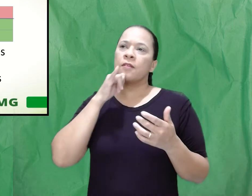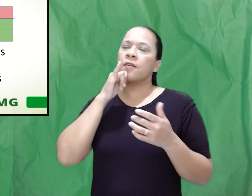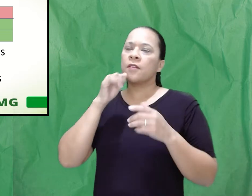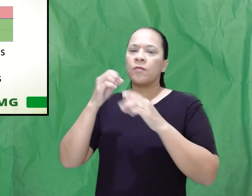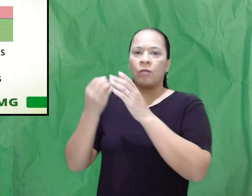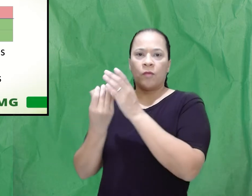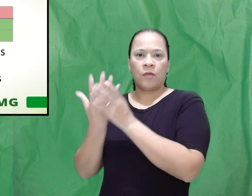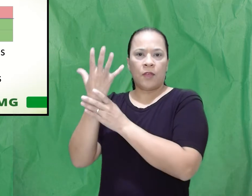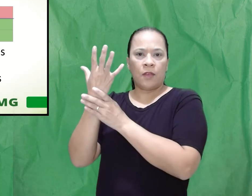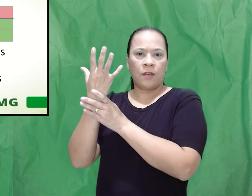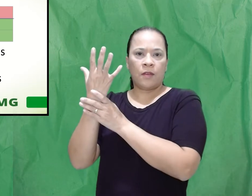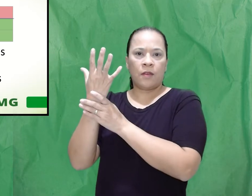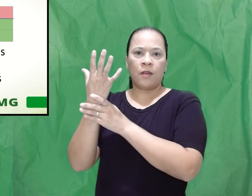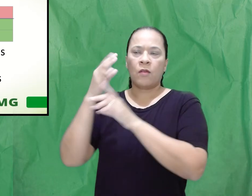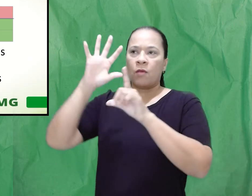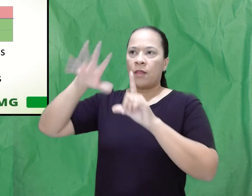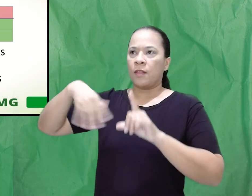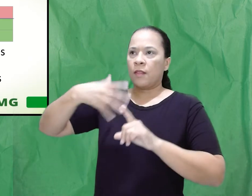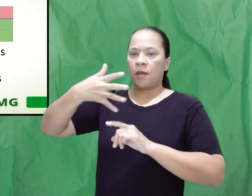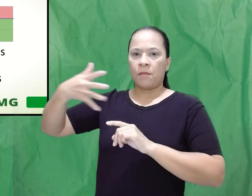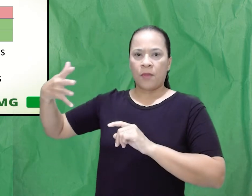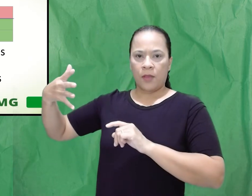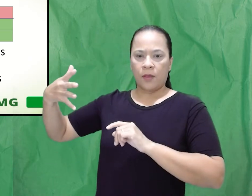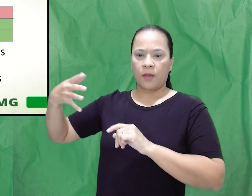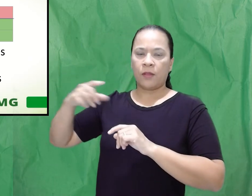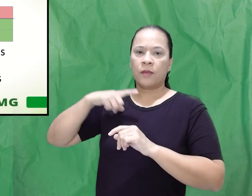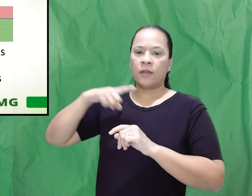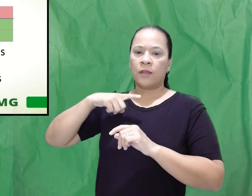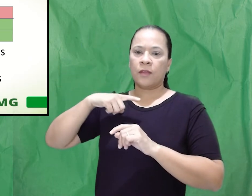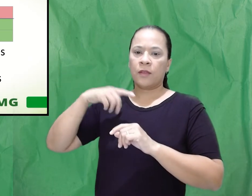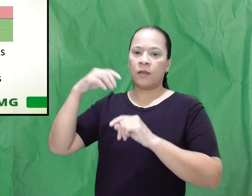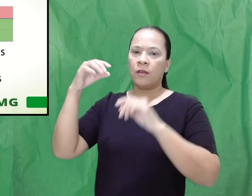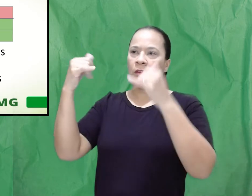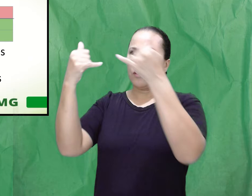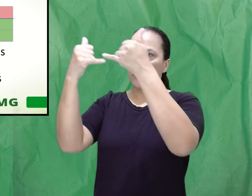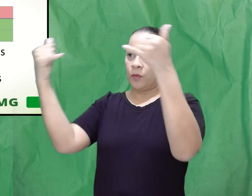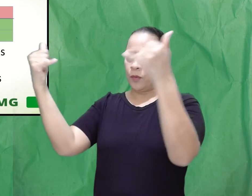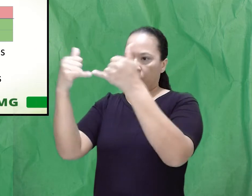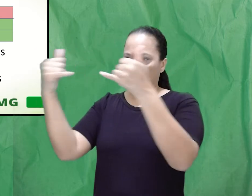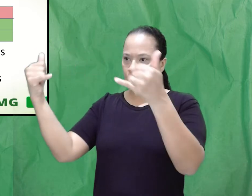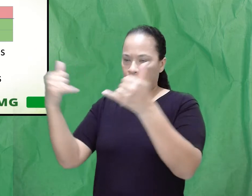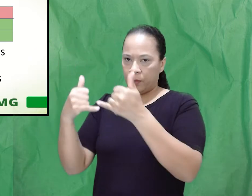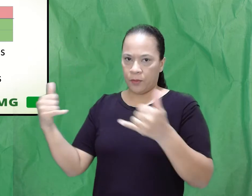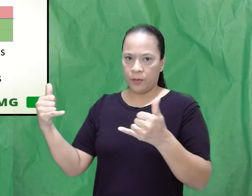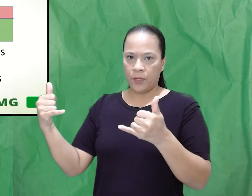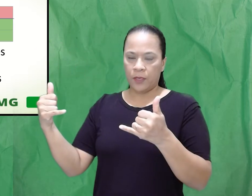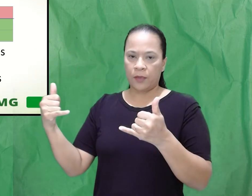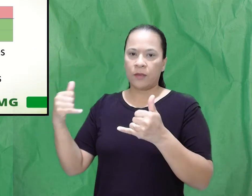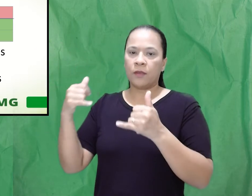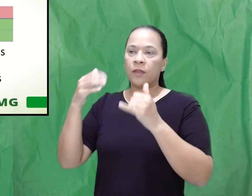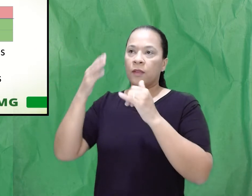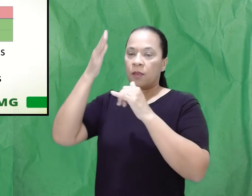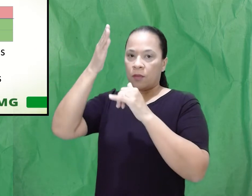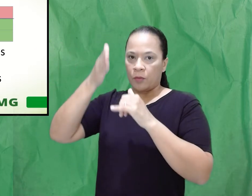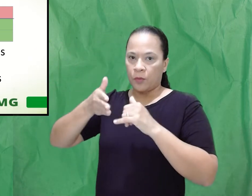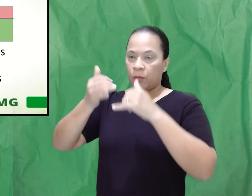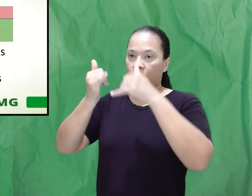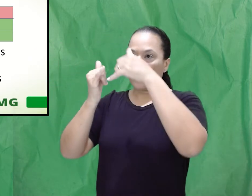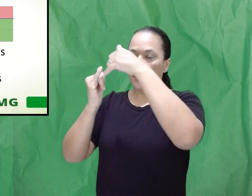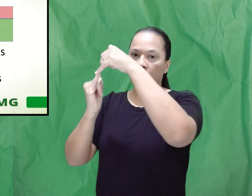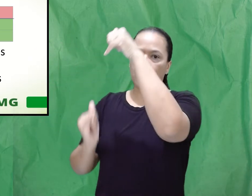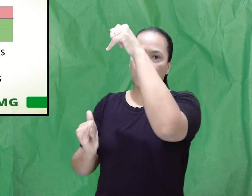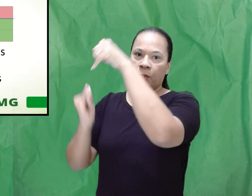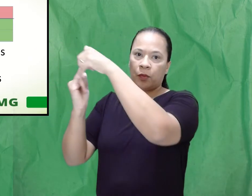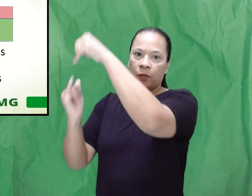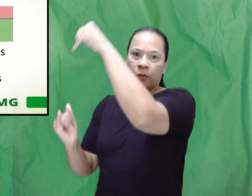elementos a partir dessa tabela. Por exemplo, eu tenho aqui 3 linhas, 1, 2, 3 linhas e 4 colunas. Vamos dizer que na